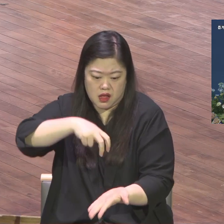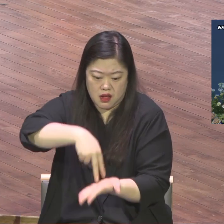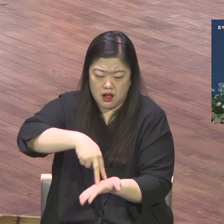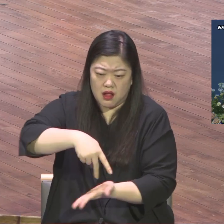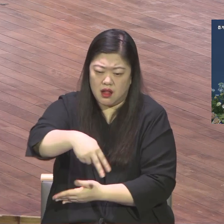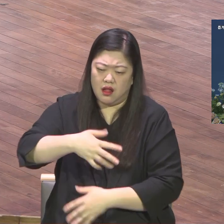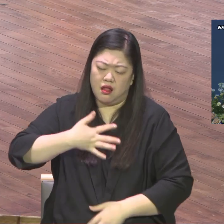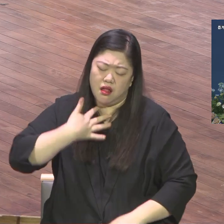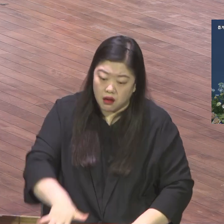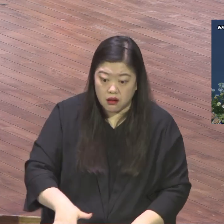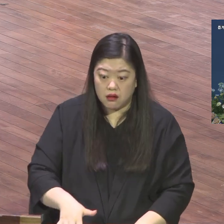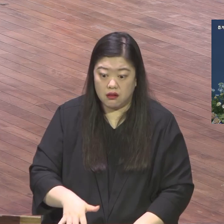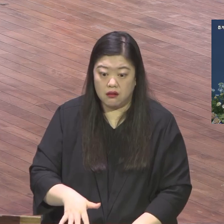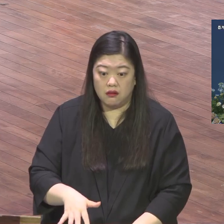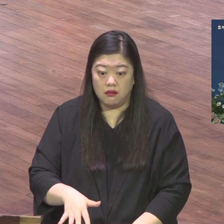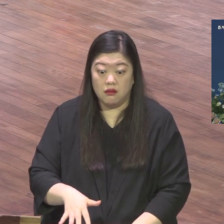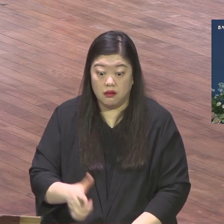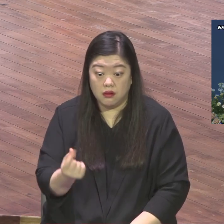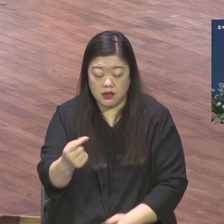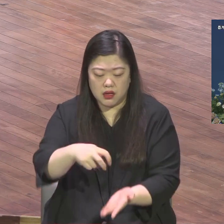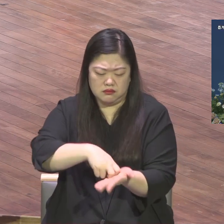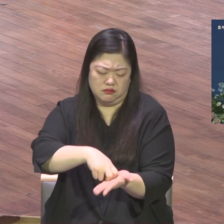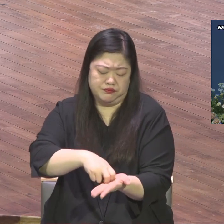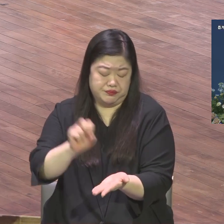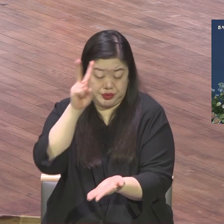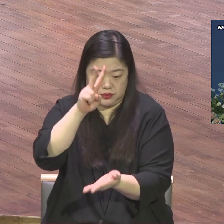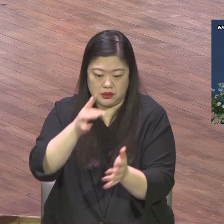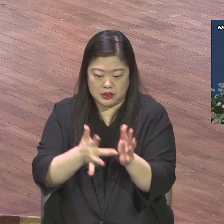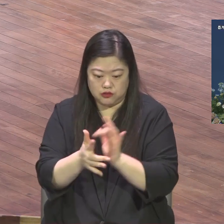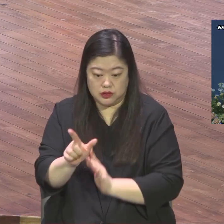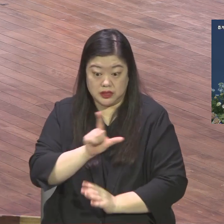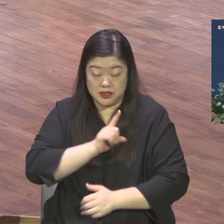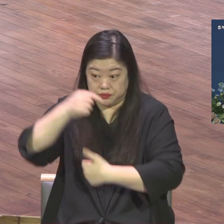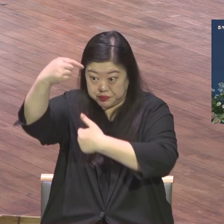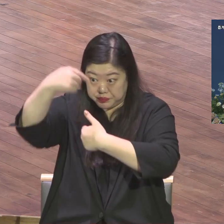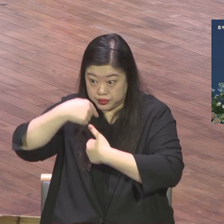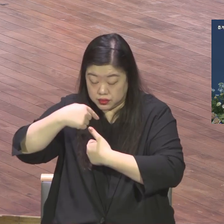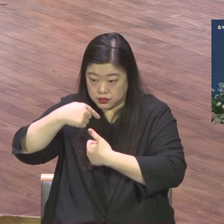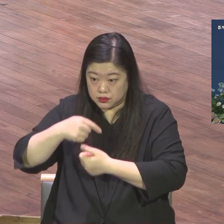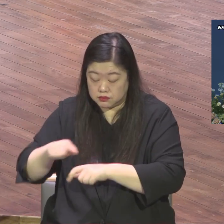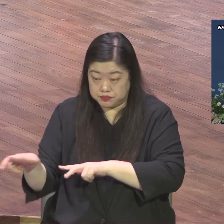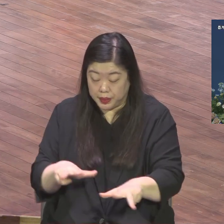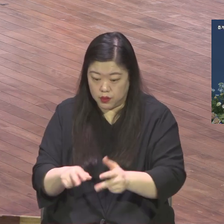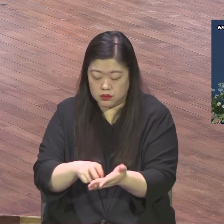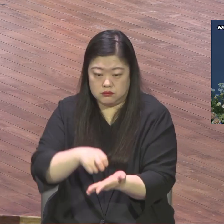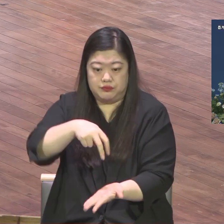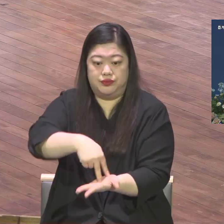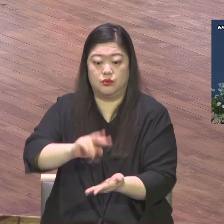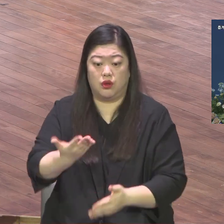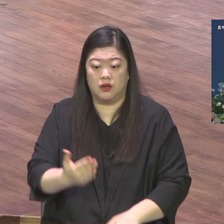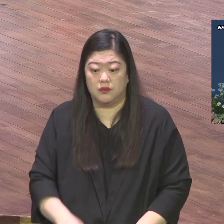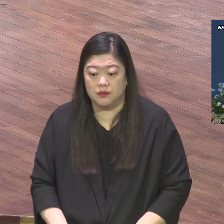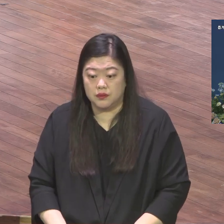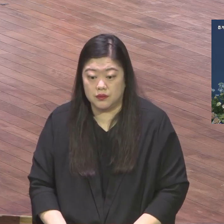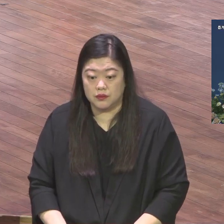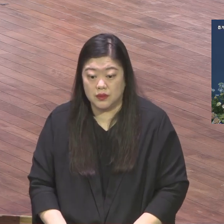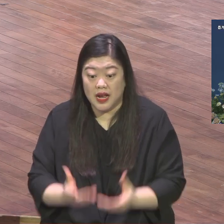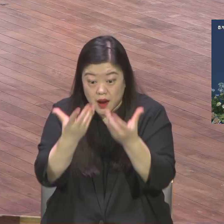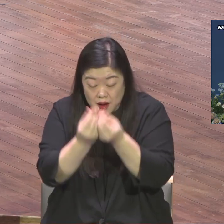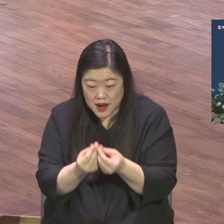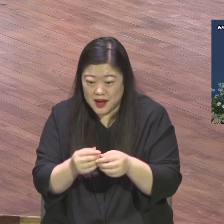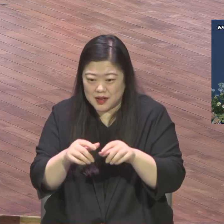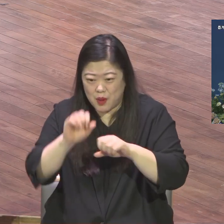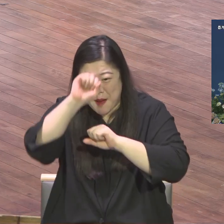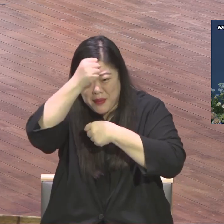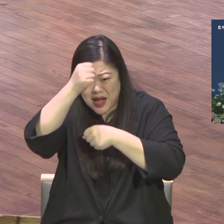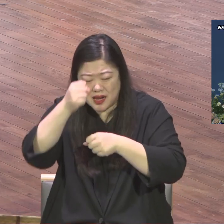우리 찬양대와 찬양처럼 걸었고 뛰은 거예요. 아니 물리치료 40년 앉아있었어요. 뭐 좀 뭐 준비해야 될 거 아니에요.